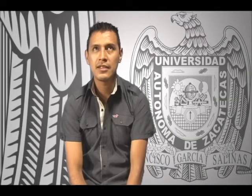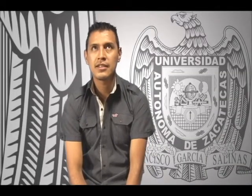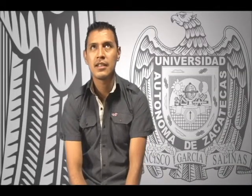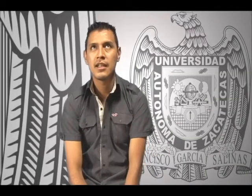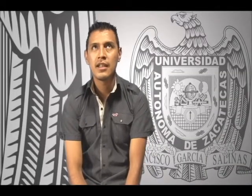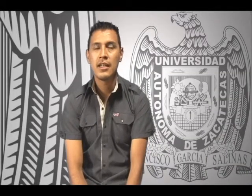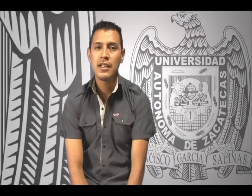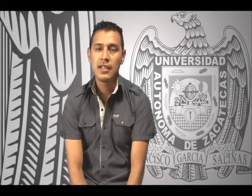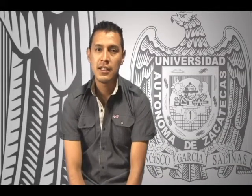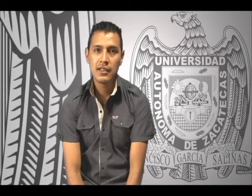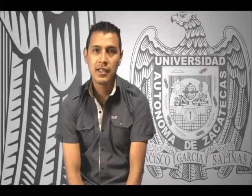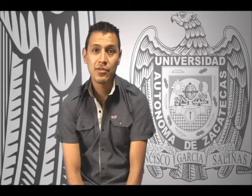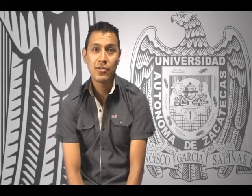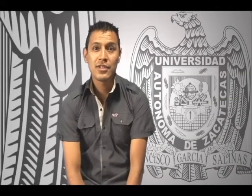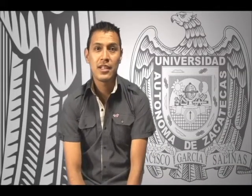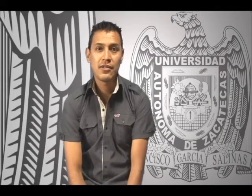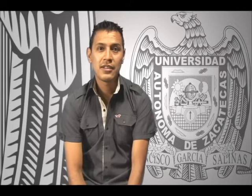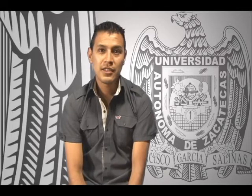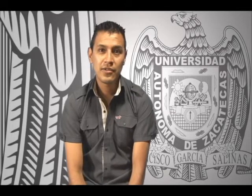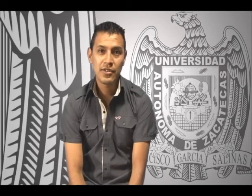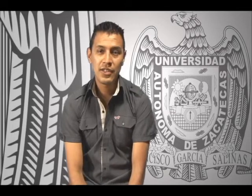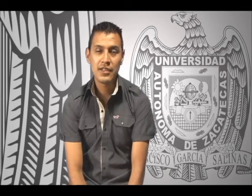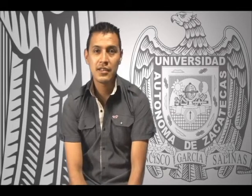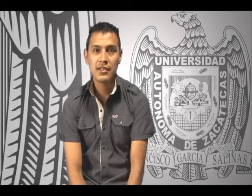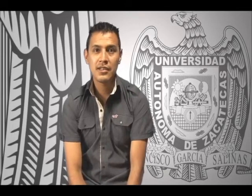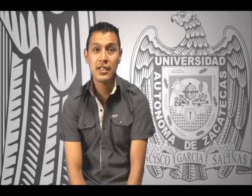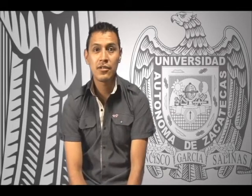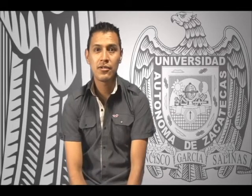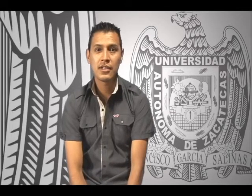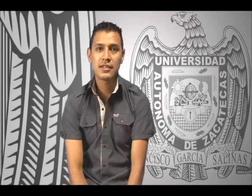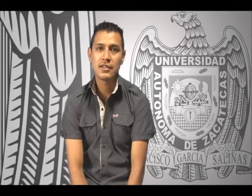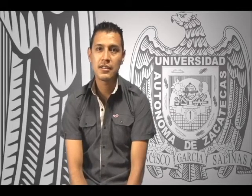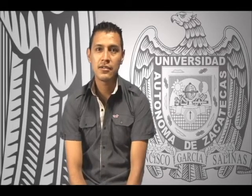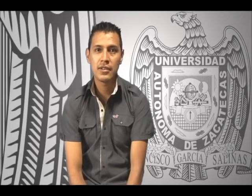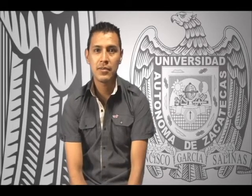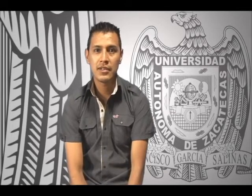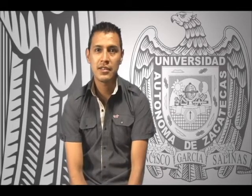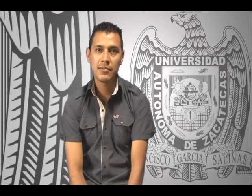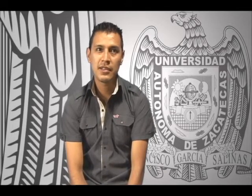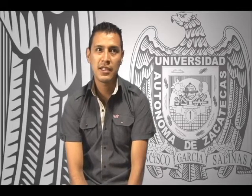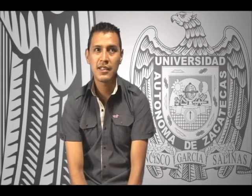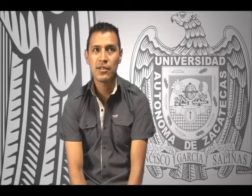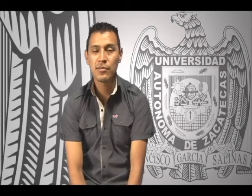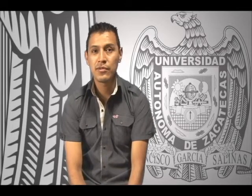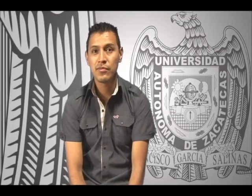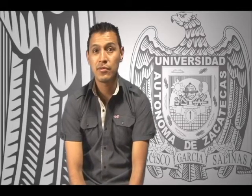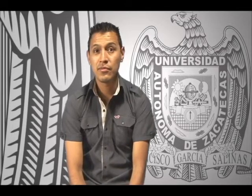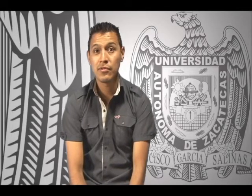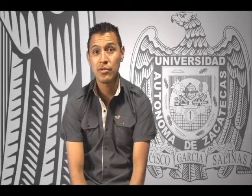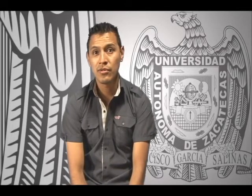más tenía autorizado en ese entonces cinco horas, donde participan 30 alumnos por mucho.